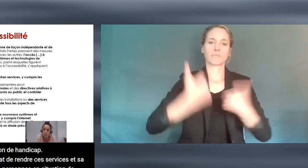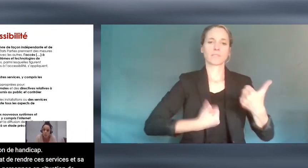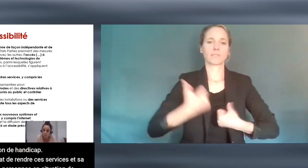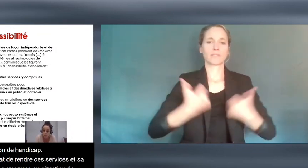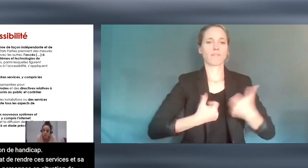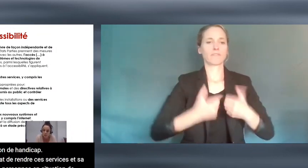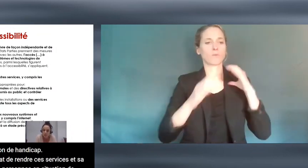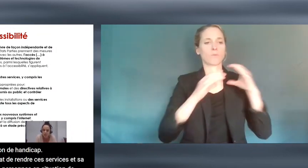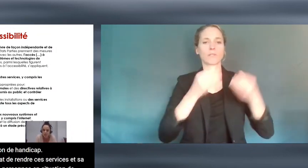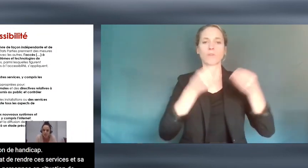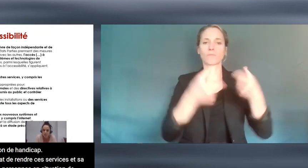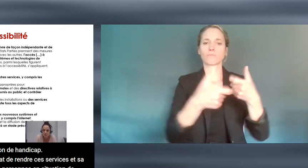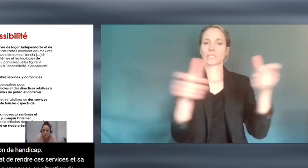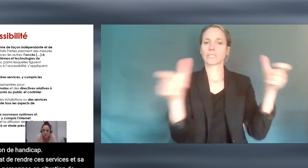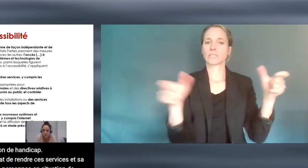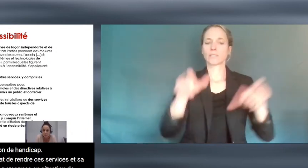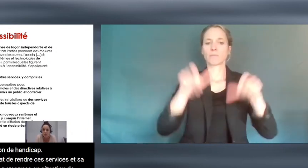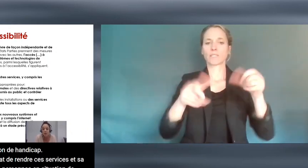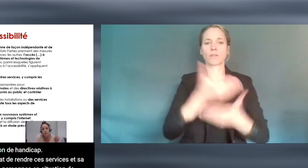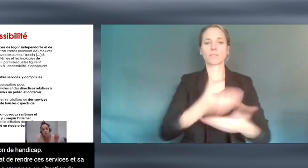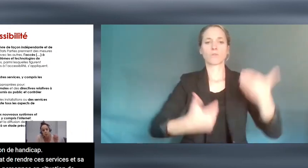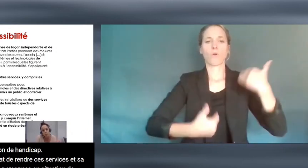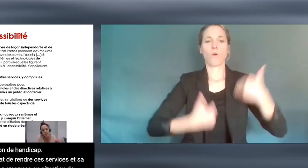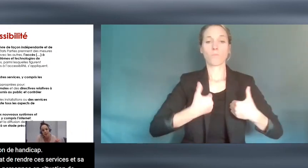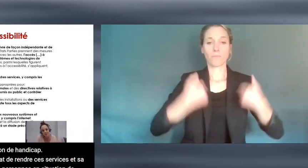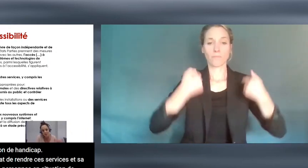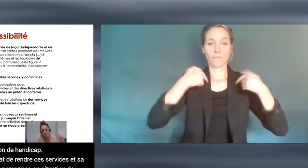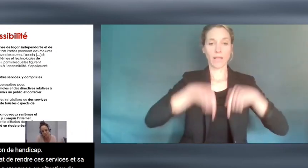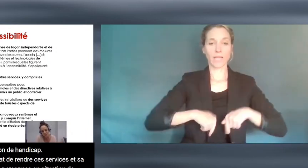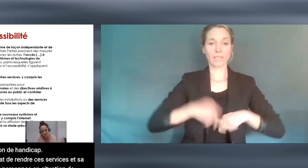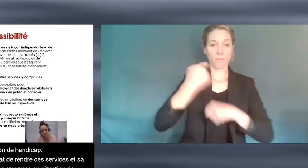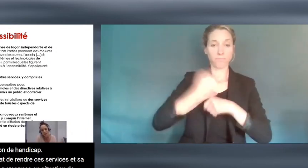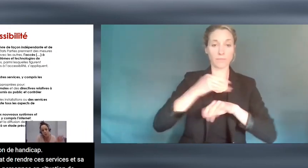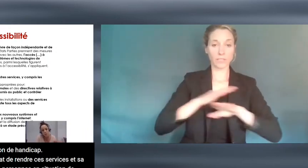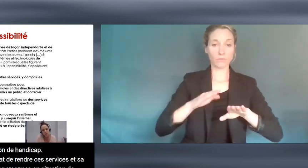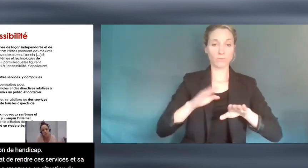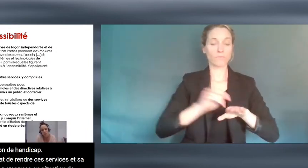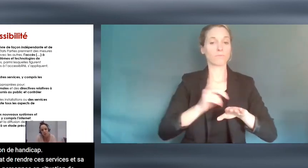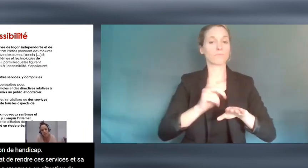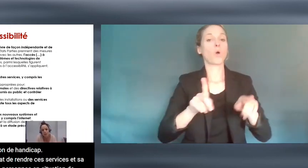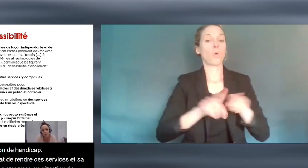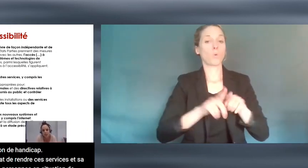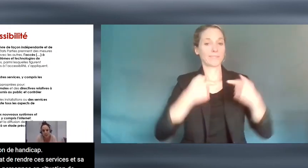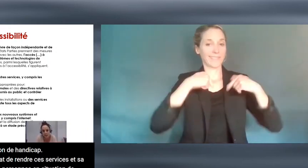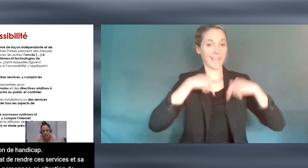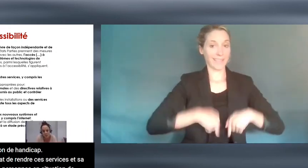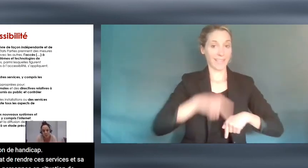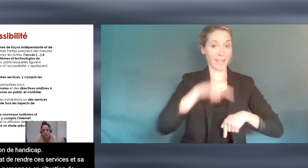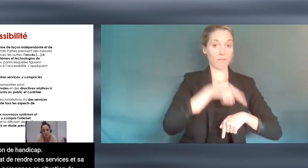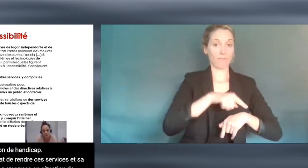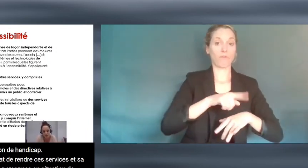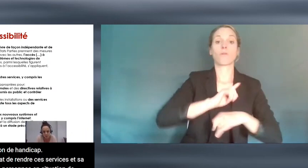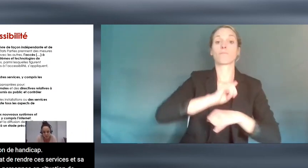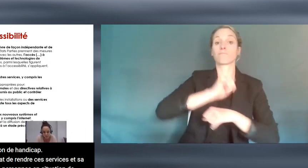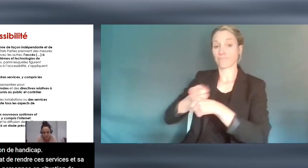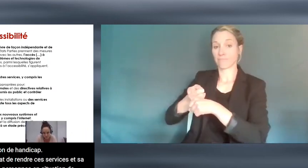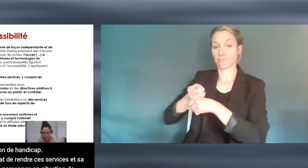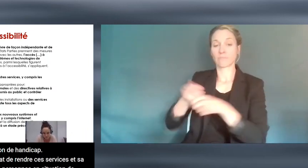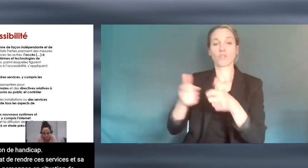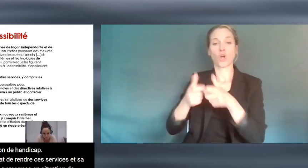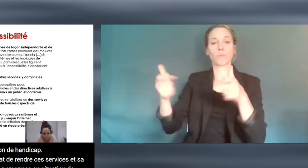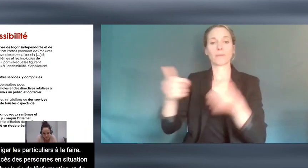aux besoins des personnes en situation de handicap, mais une obligation de l'État d'obliger les particuliers également à le